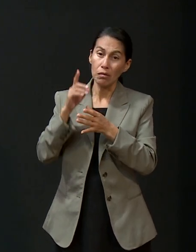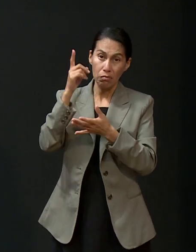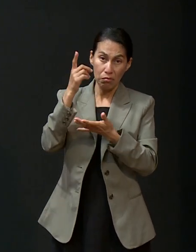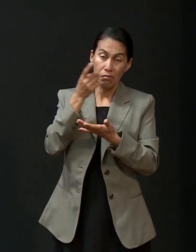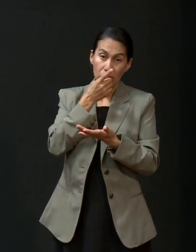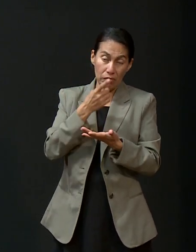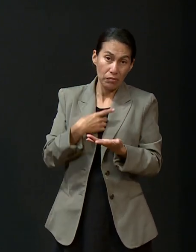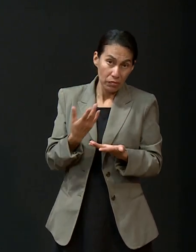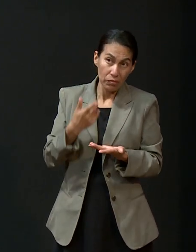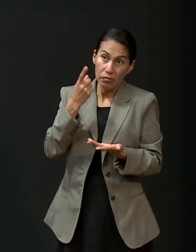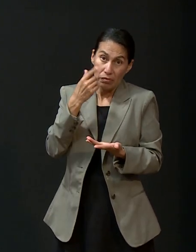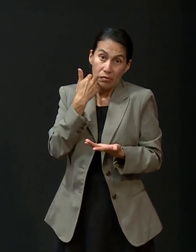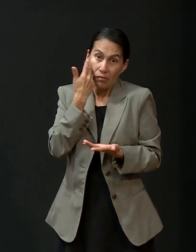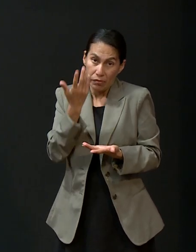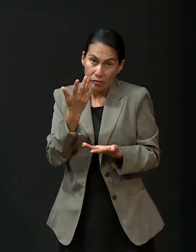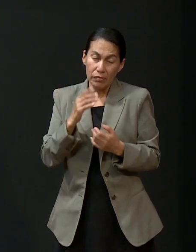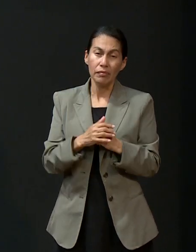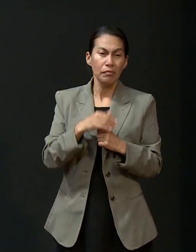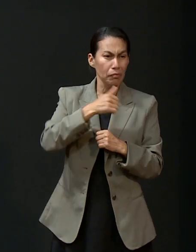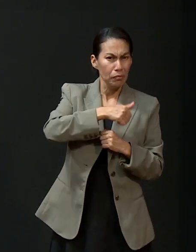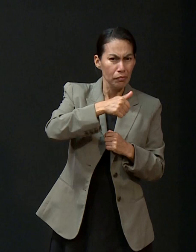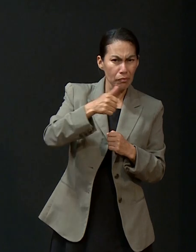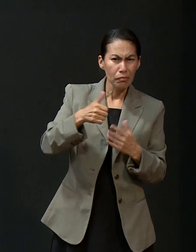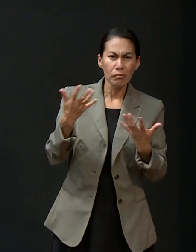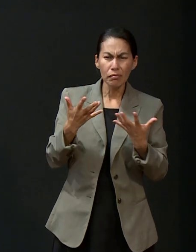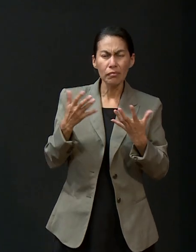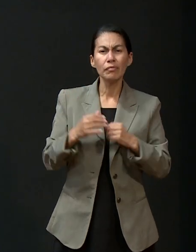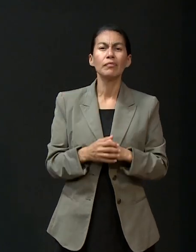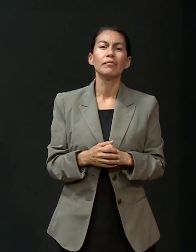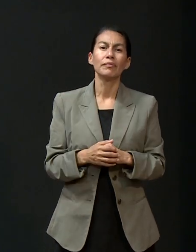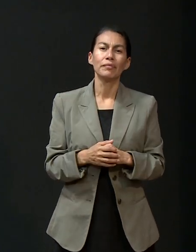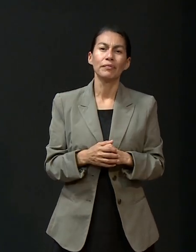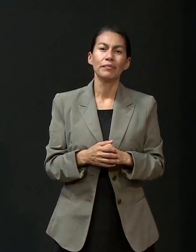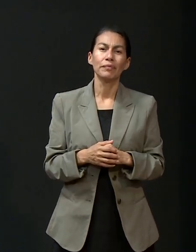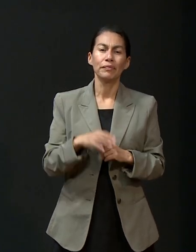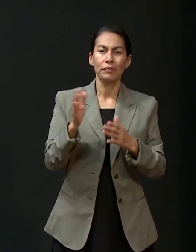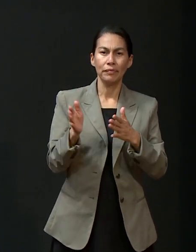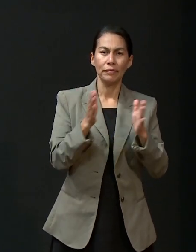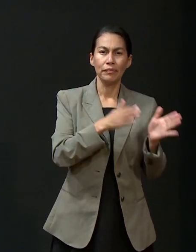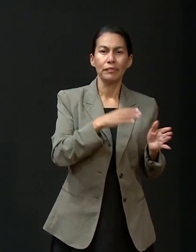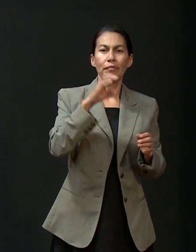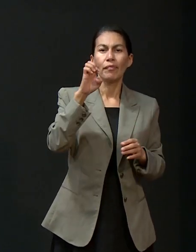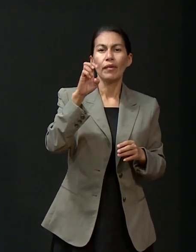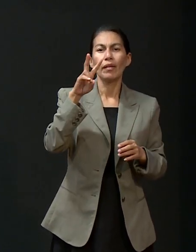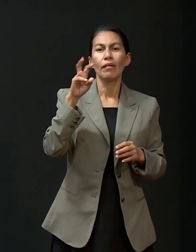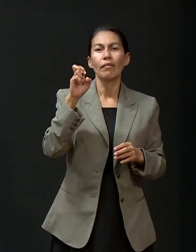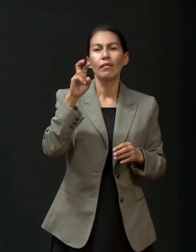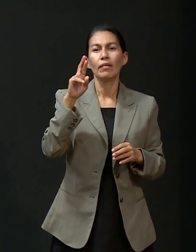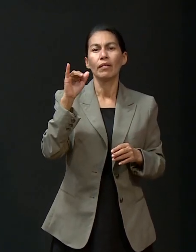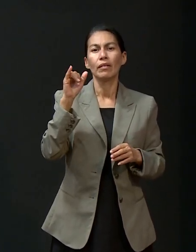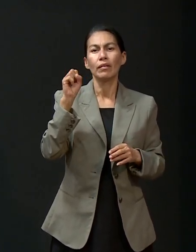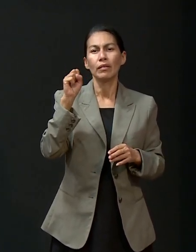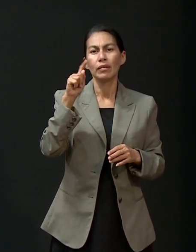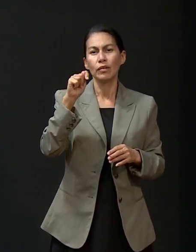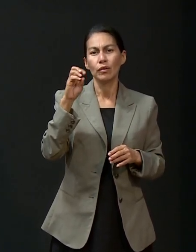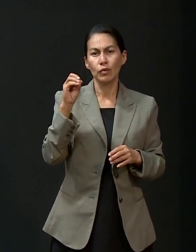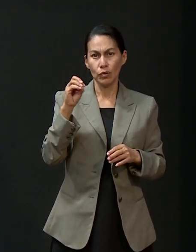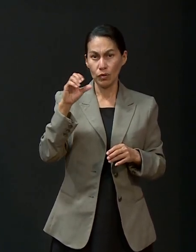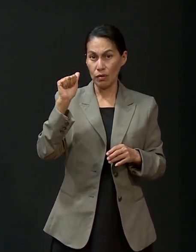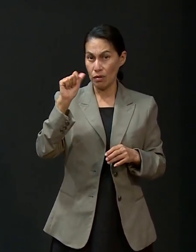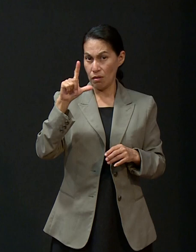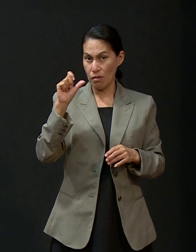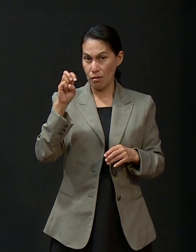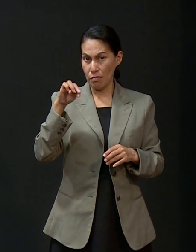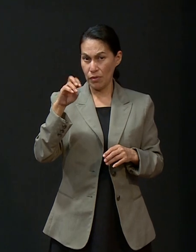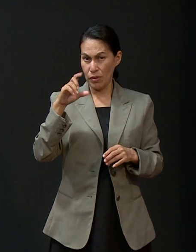Los Terapias O los medios Que Dios tiene al alcance Para nosotros Evaristo Alamillo